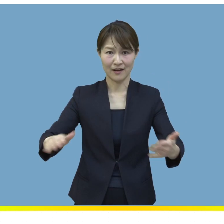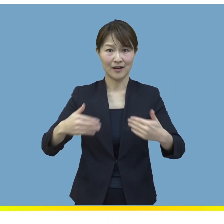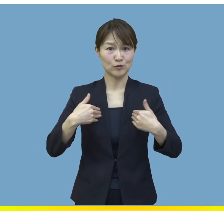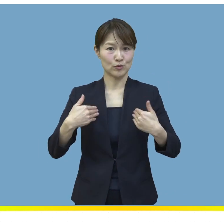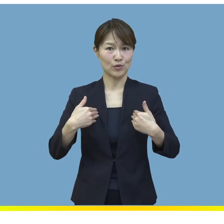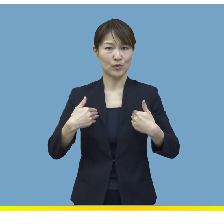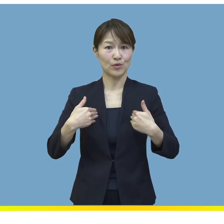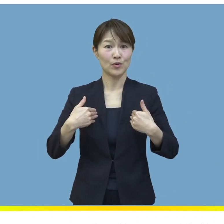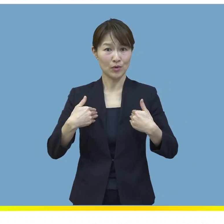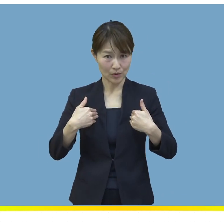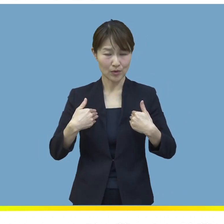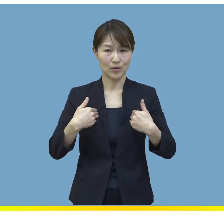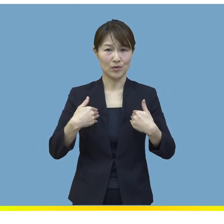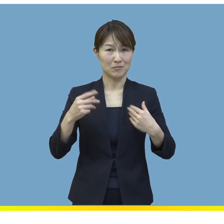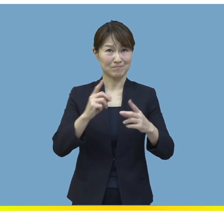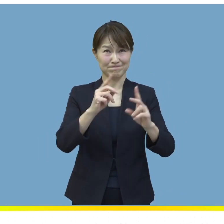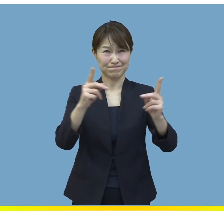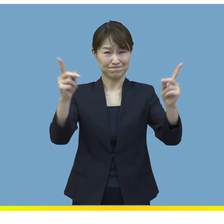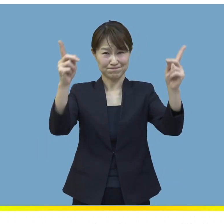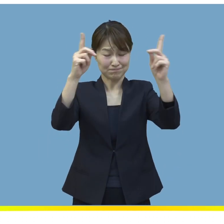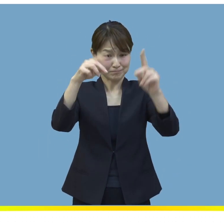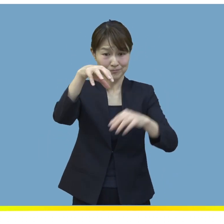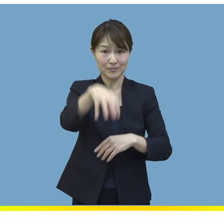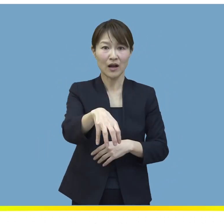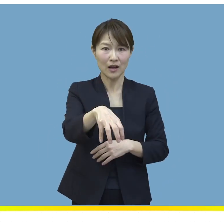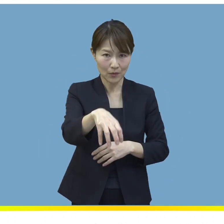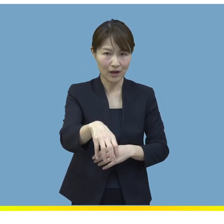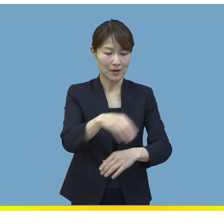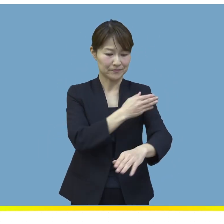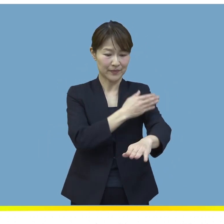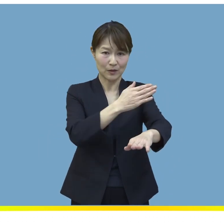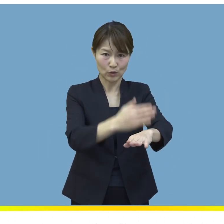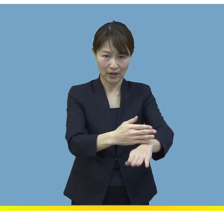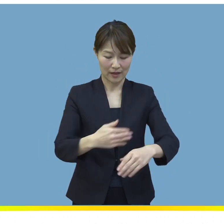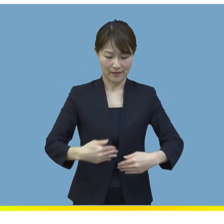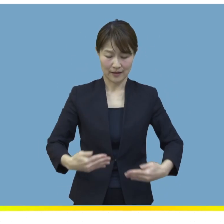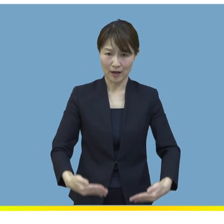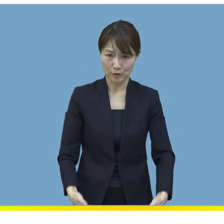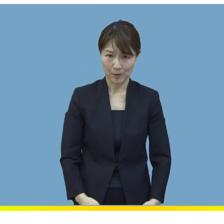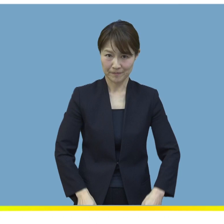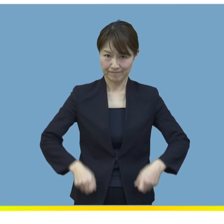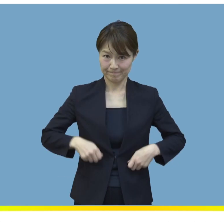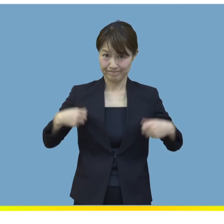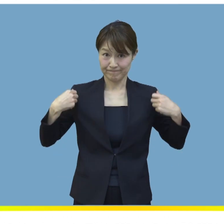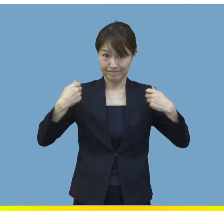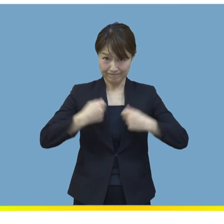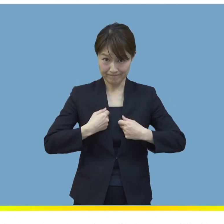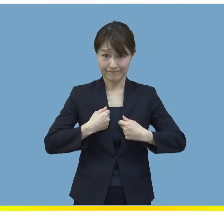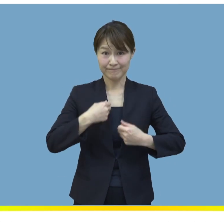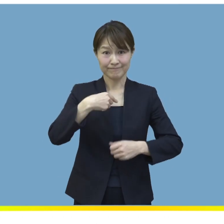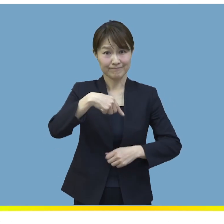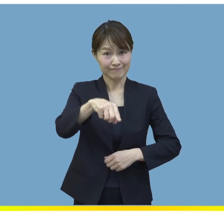蚊の多い場所に行く時は長袖長ズボンを着用しましょう